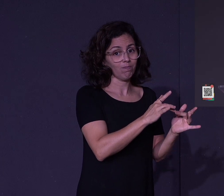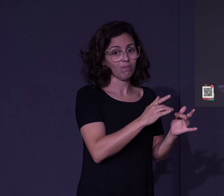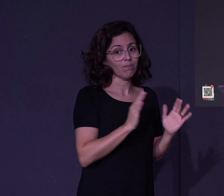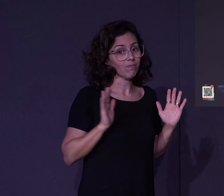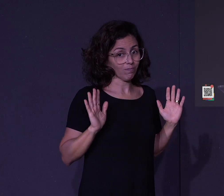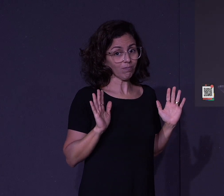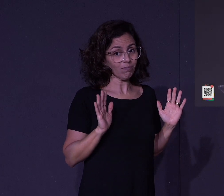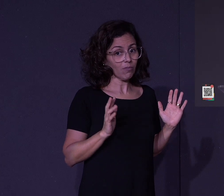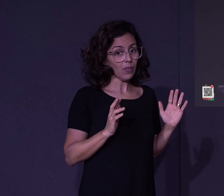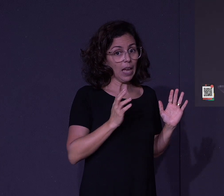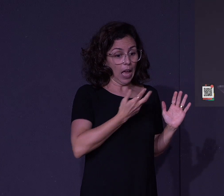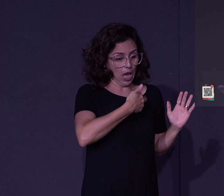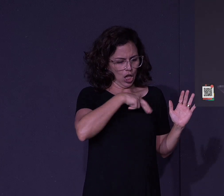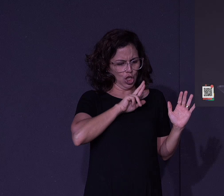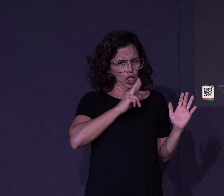tornaria Jesus impuro.